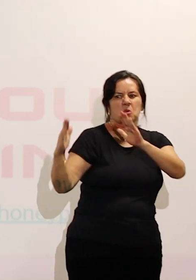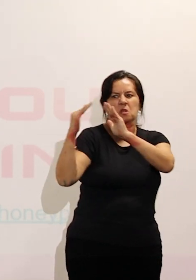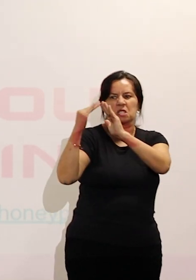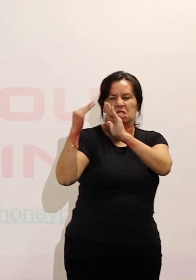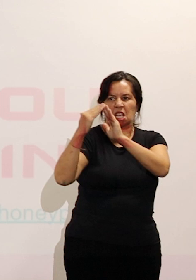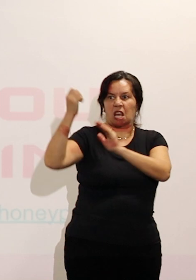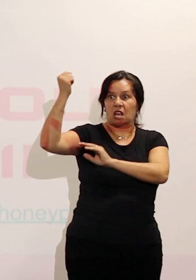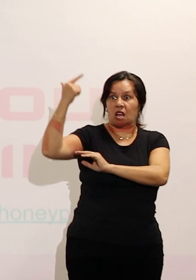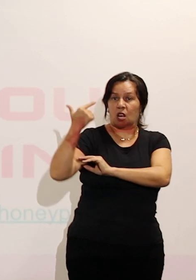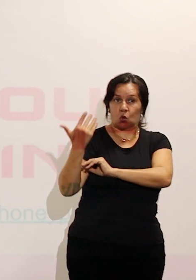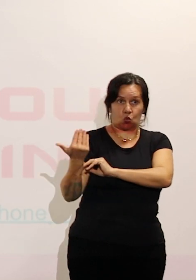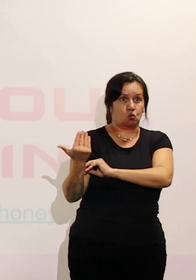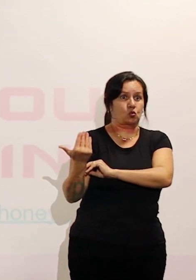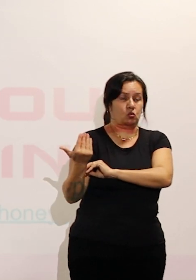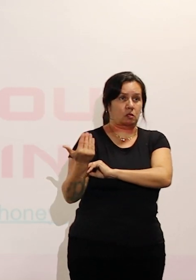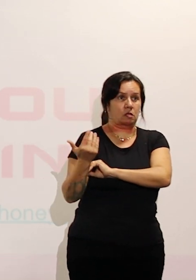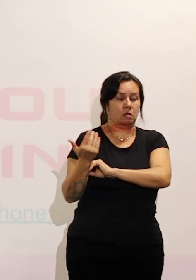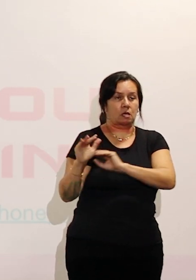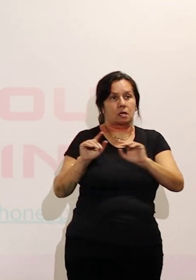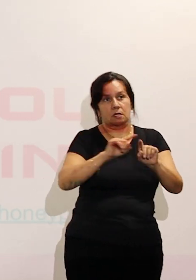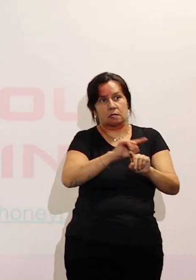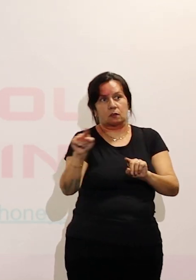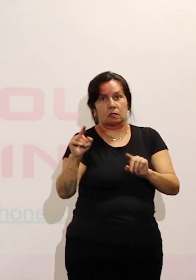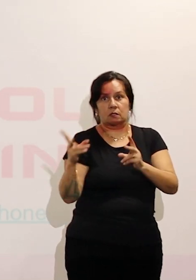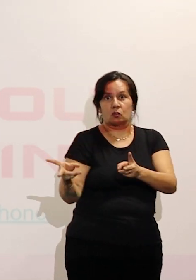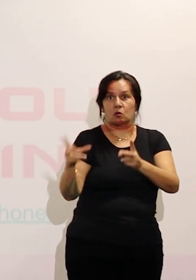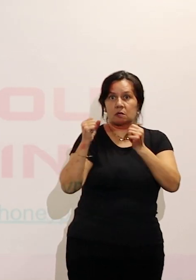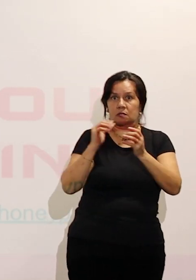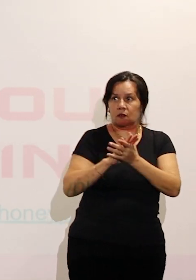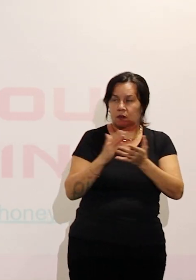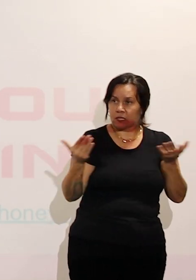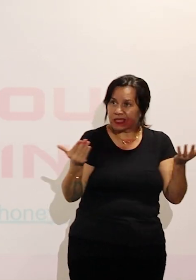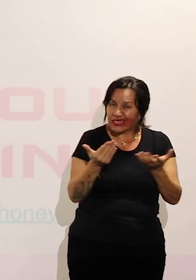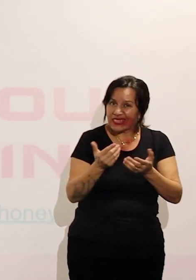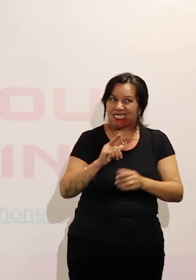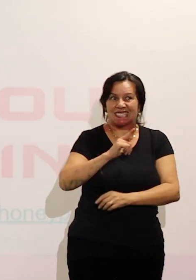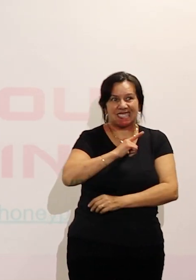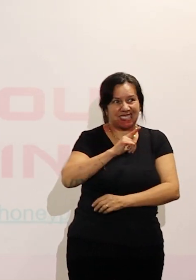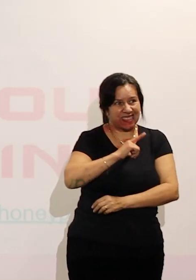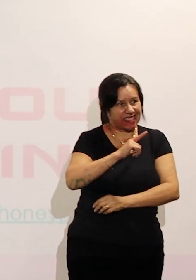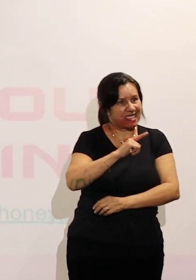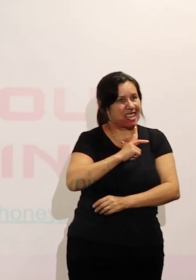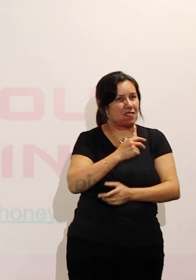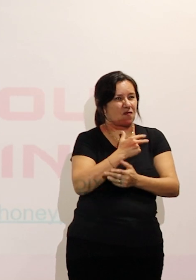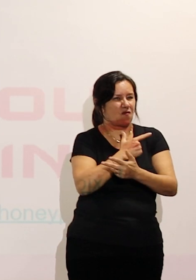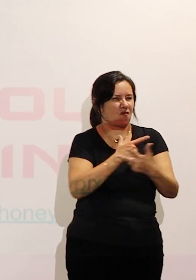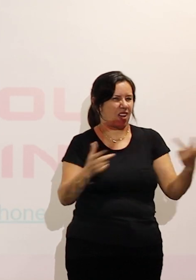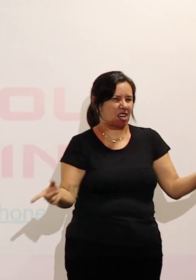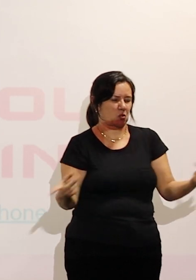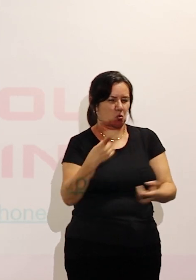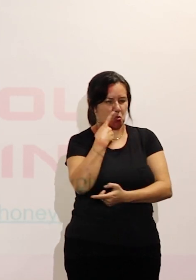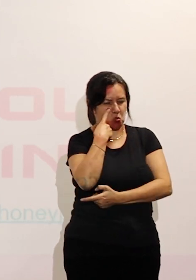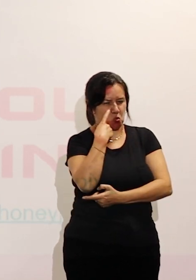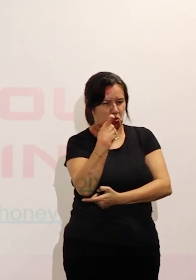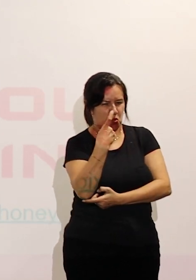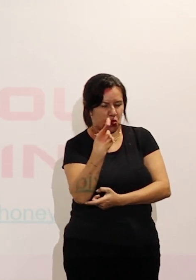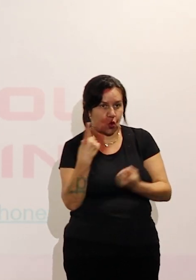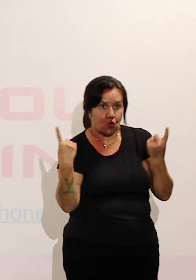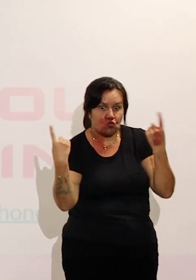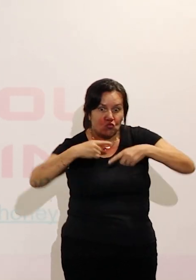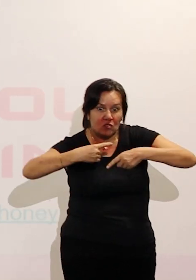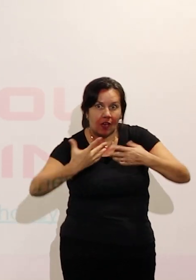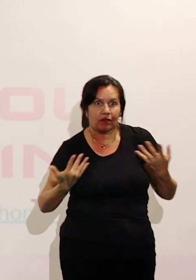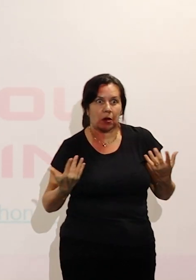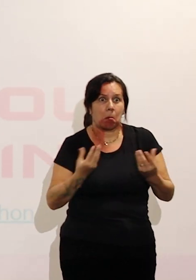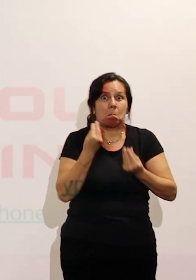como a luz afeta as coisas. Se vocês observarem, vocês vão ver que tem muita coisa interessante, né? É quase um desafio. Você pensa, nossa,